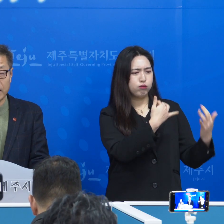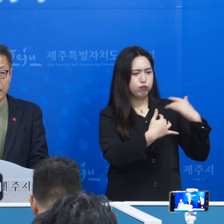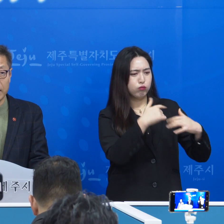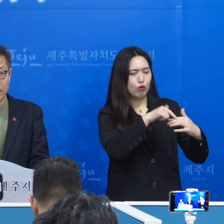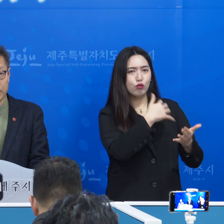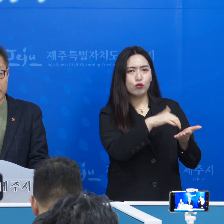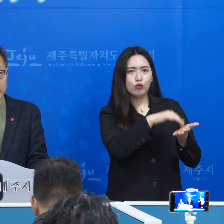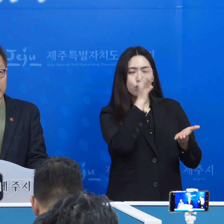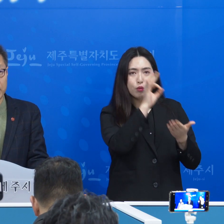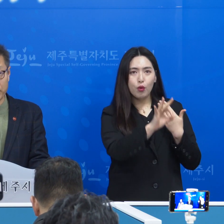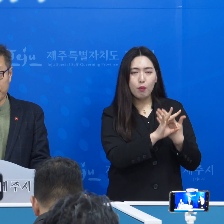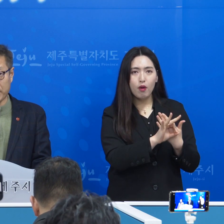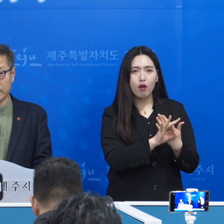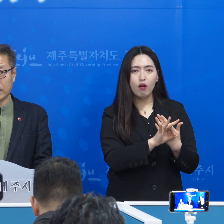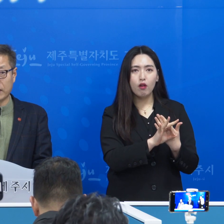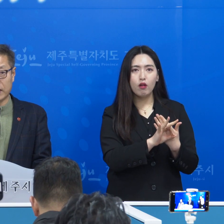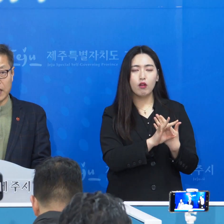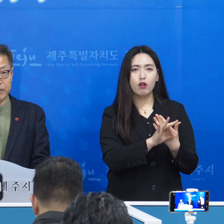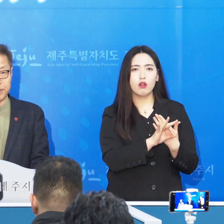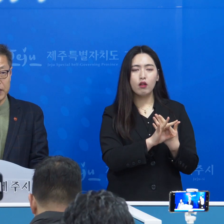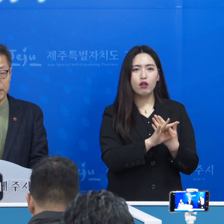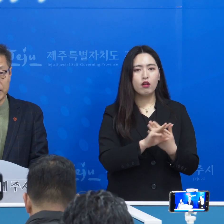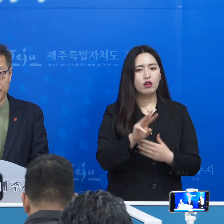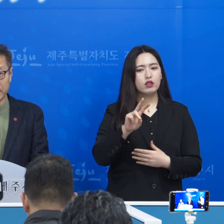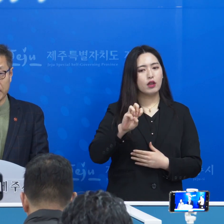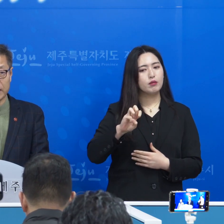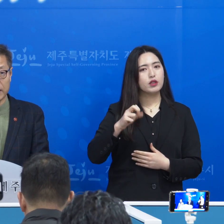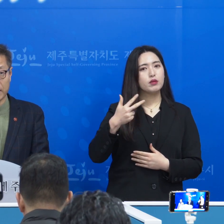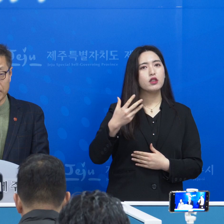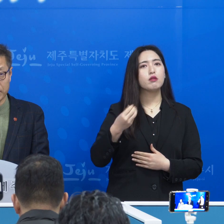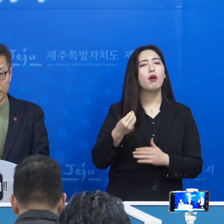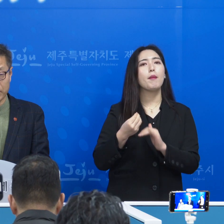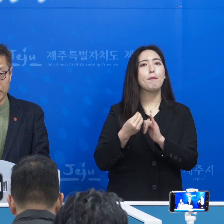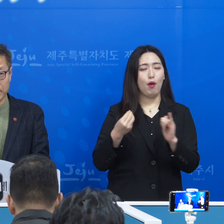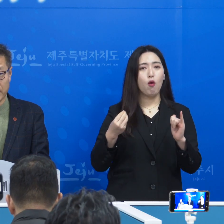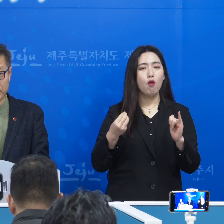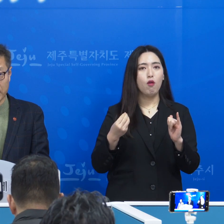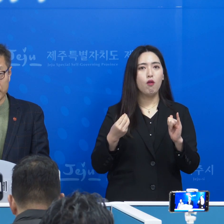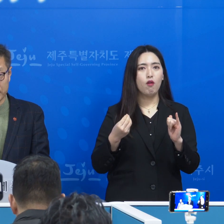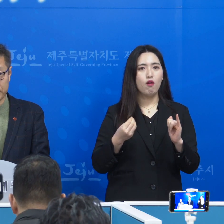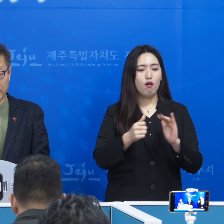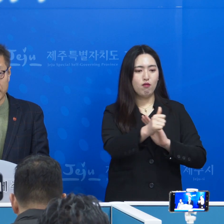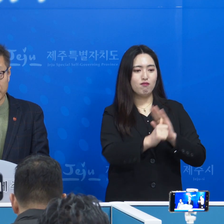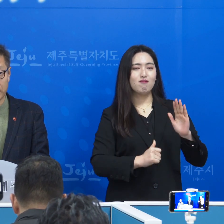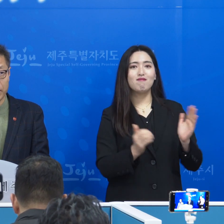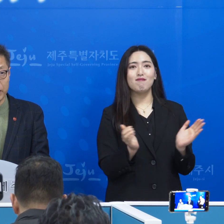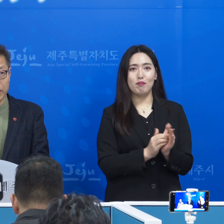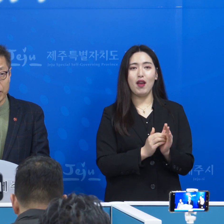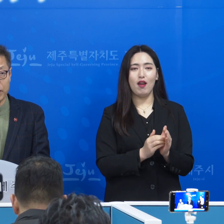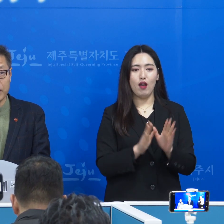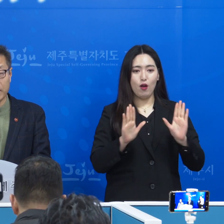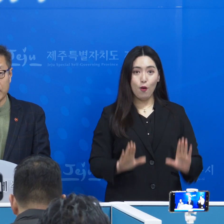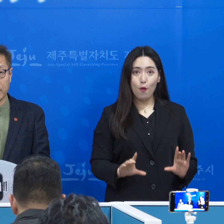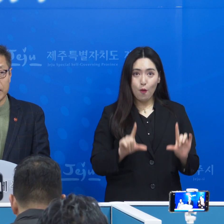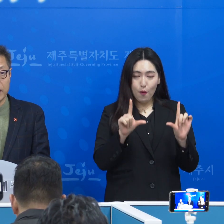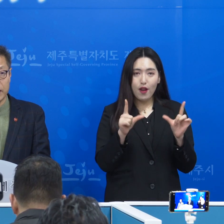관람객 수를 찾아보니까 동시간대 5만 명, 거의 한 37만여 명이 다녀간 것으로 이제 파악을 하고 있습니다.